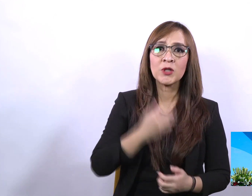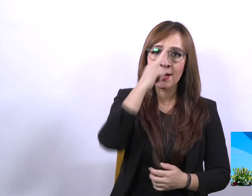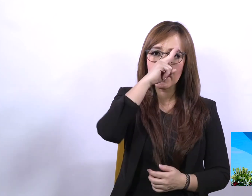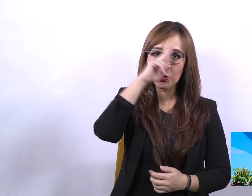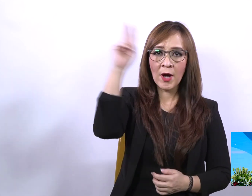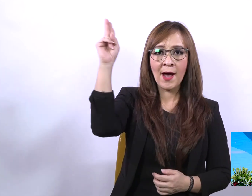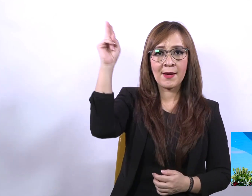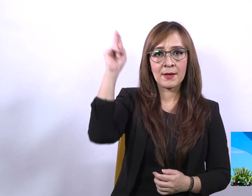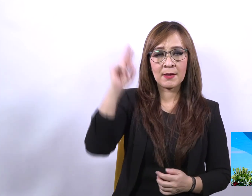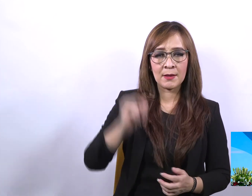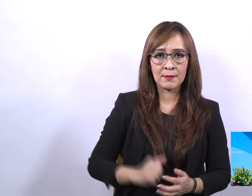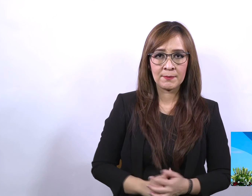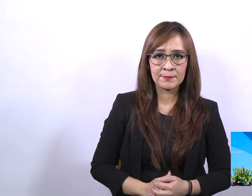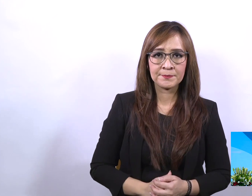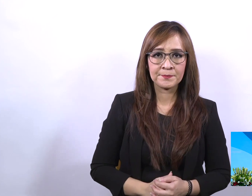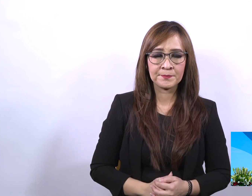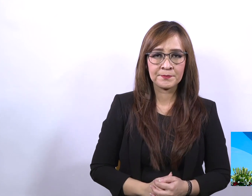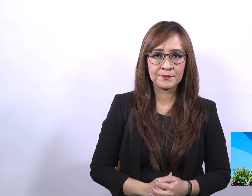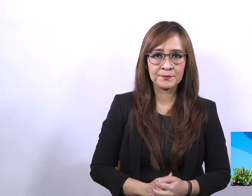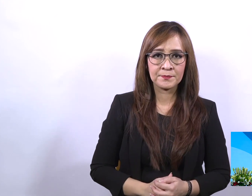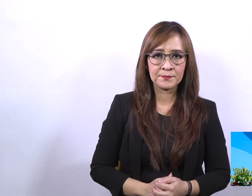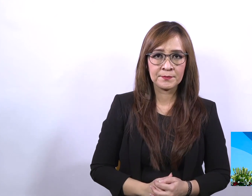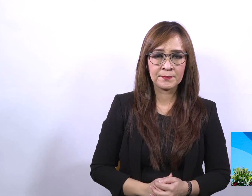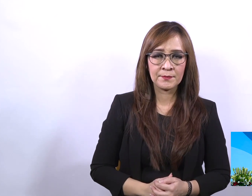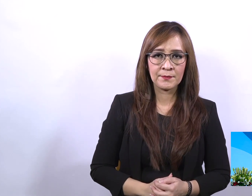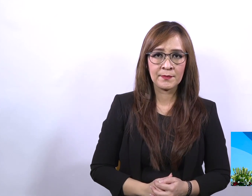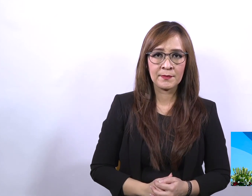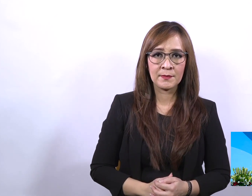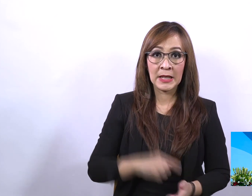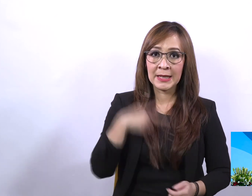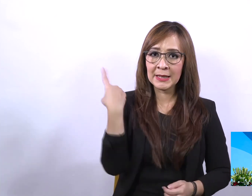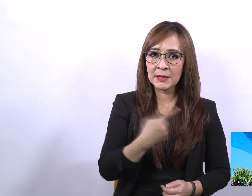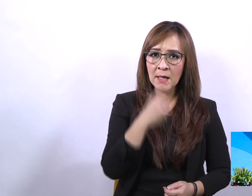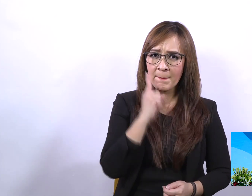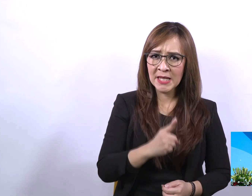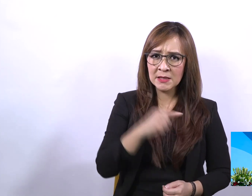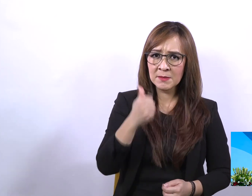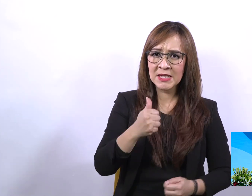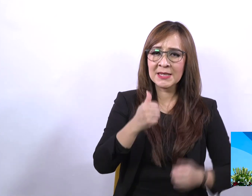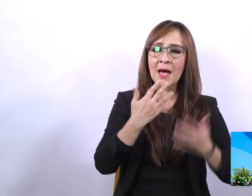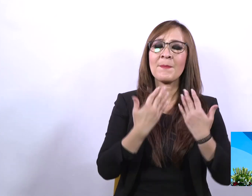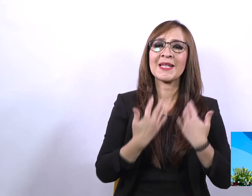nyaris nowadays home after finishing strong